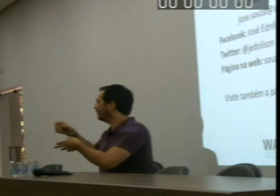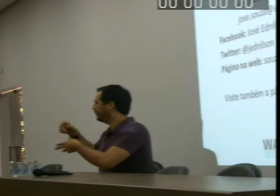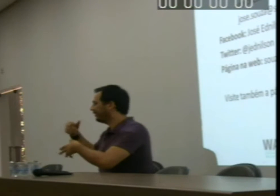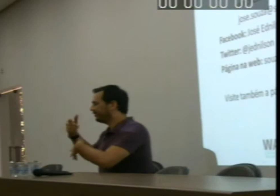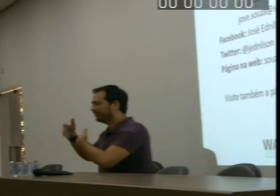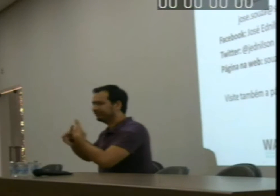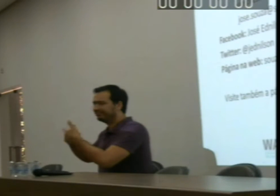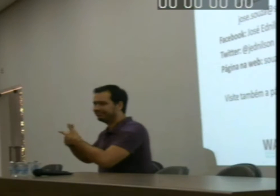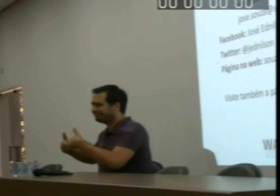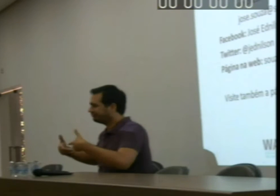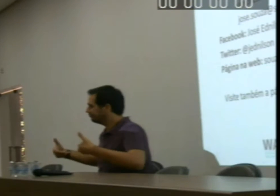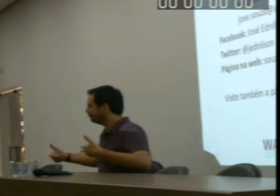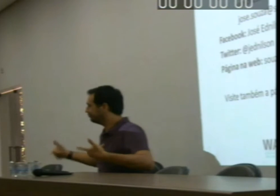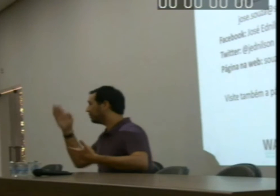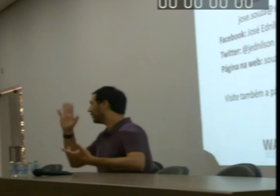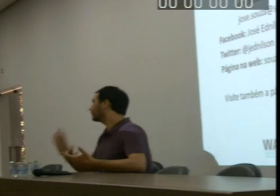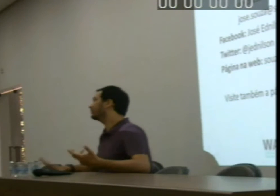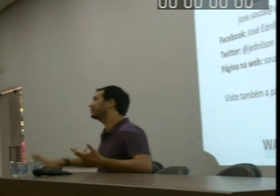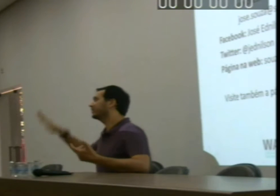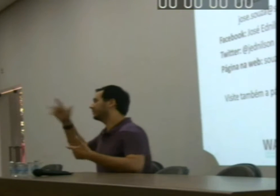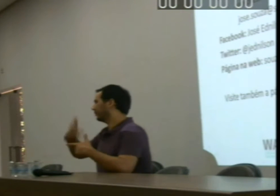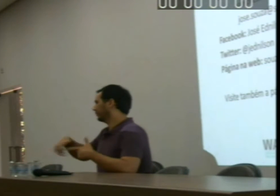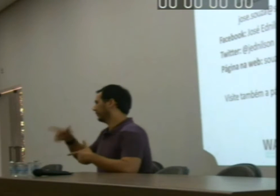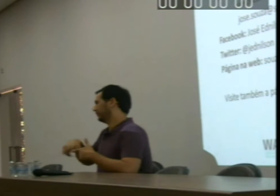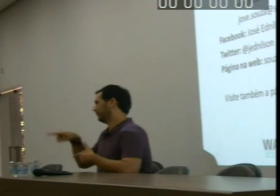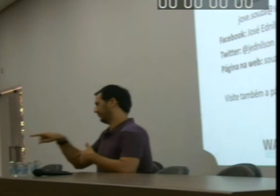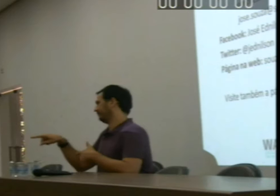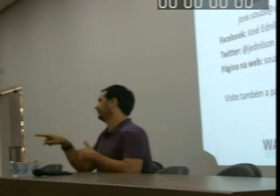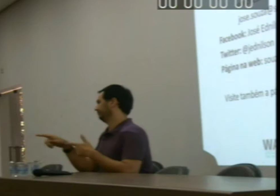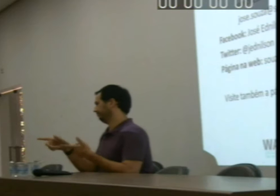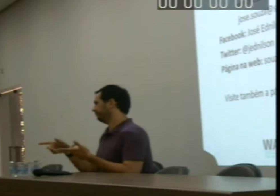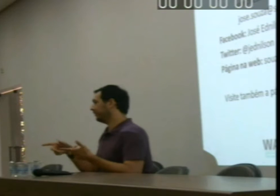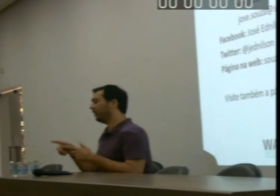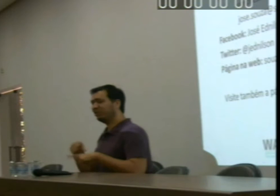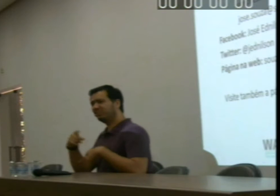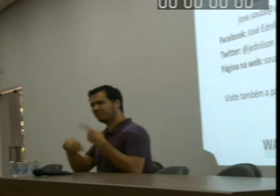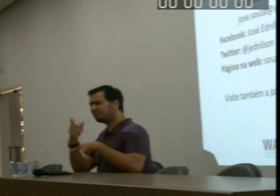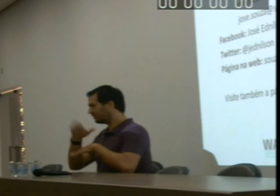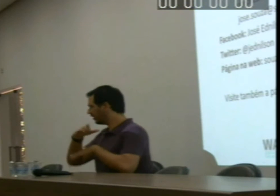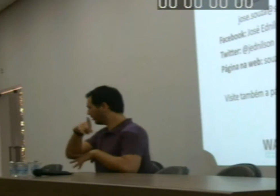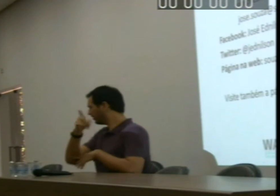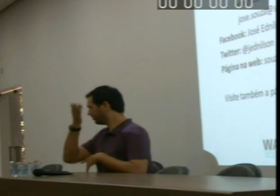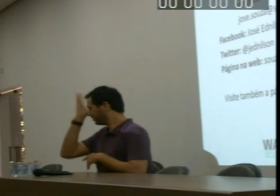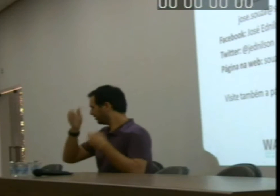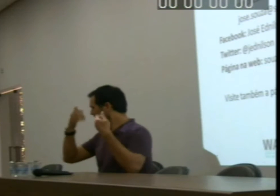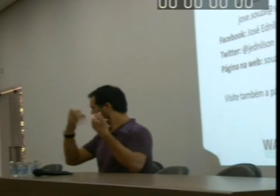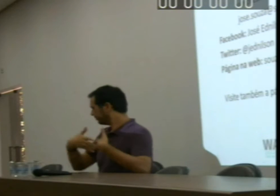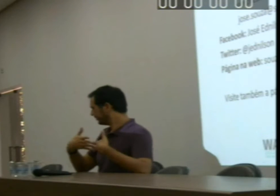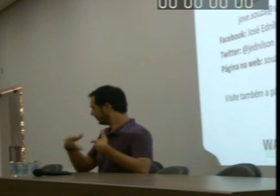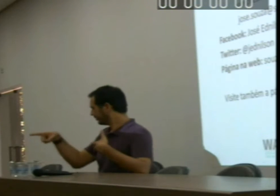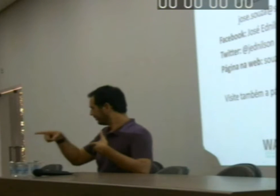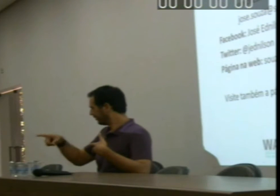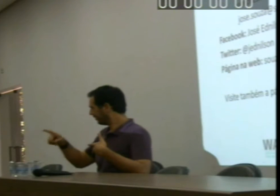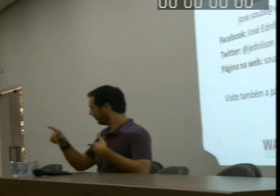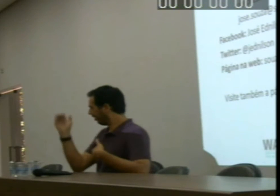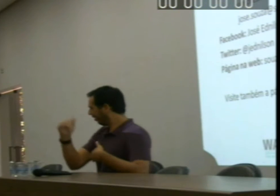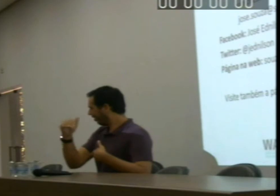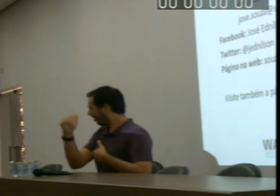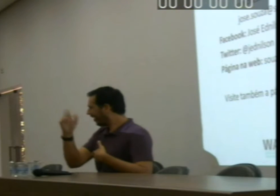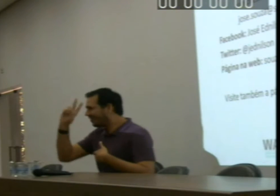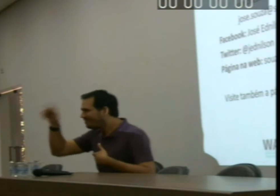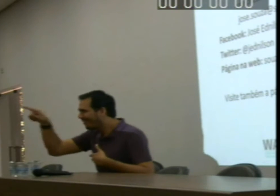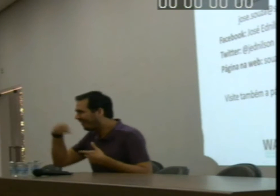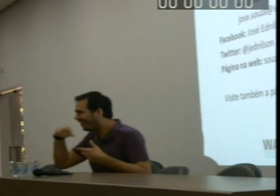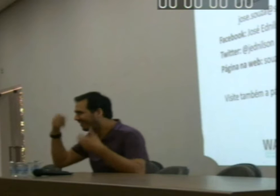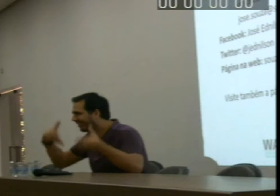de estudar desenrolar essas questões no Brasil inteiro que é um problema e depois à tarde vai explicar melhor